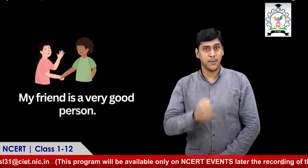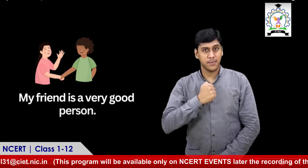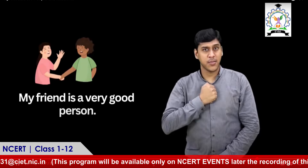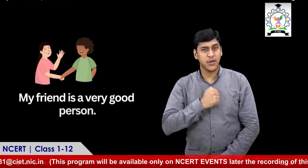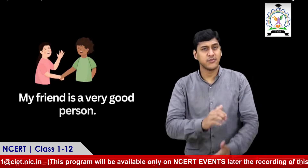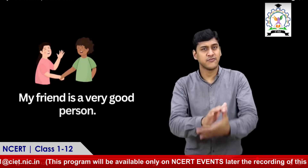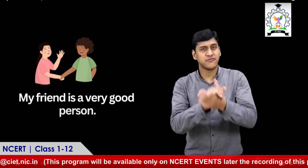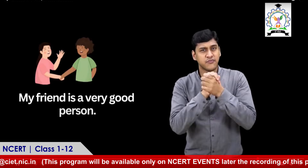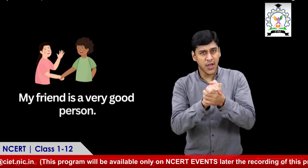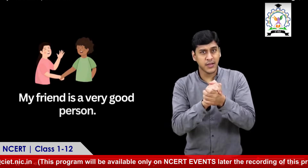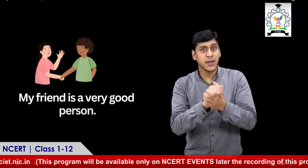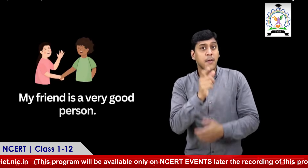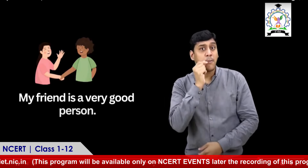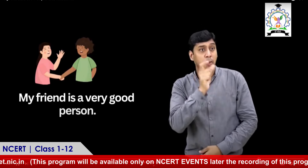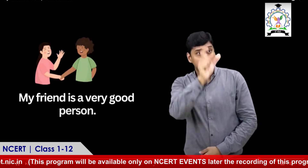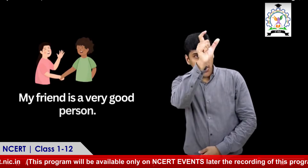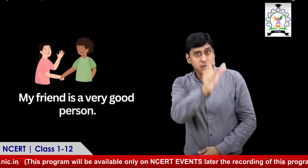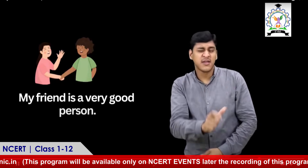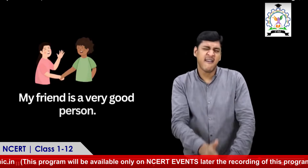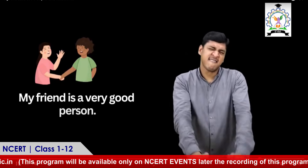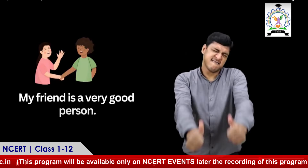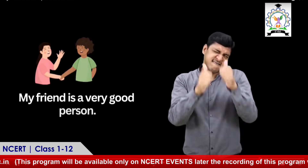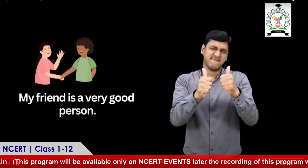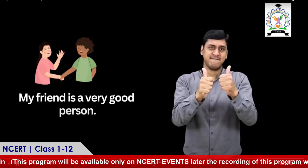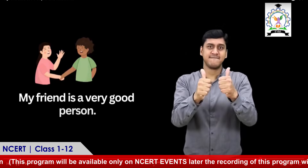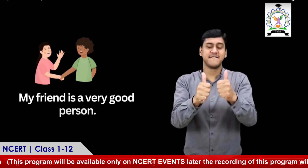मेरा दोस्त बहुत अच्छा व्यक्ति है।